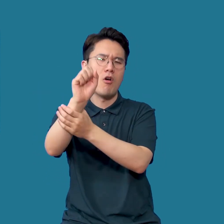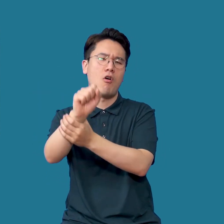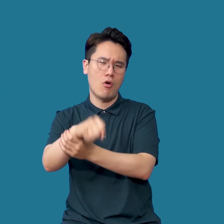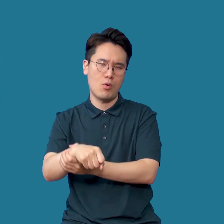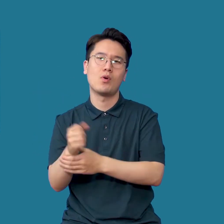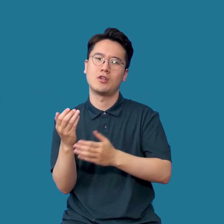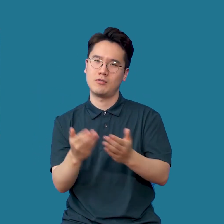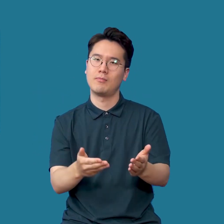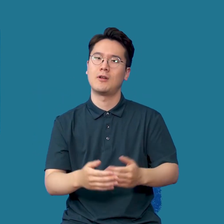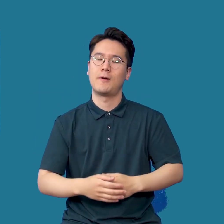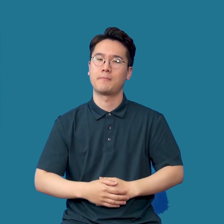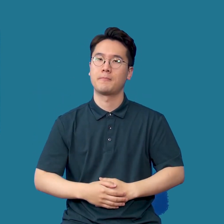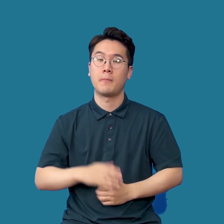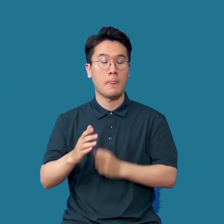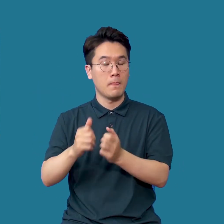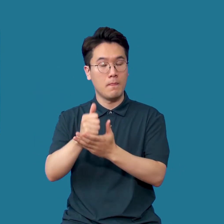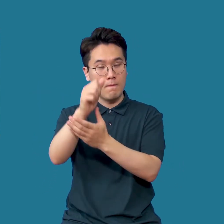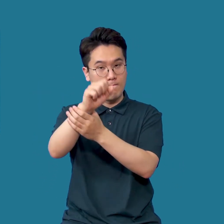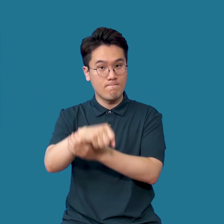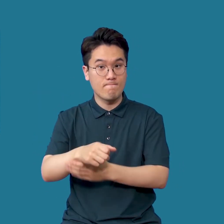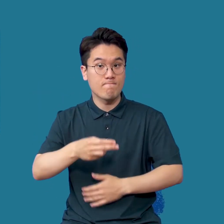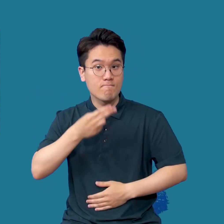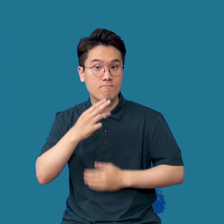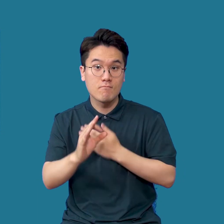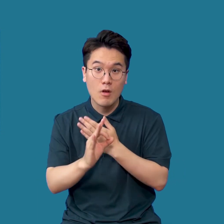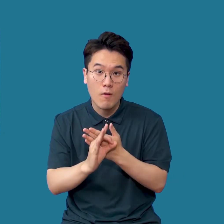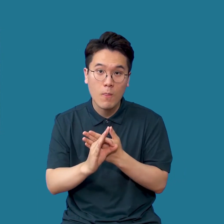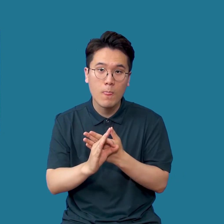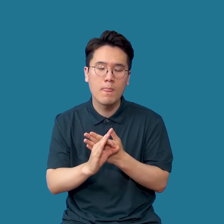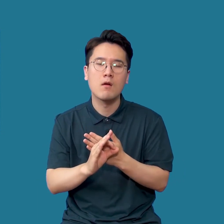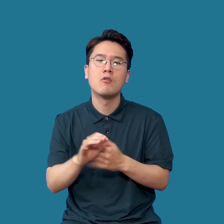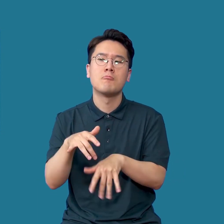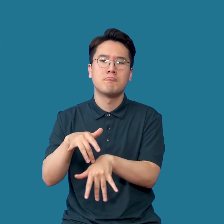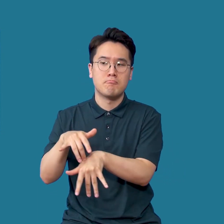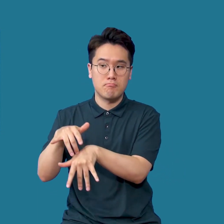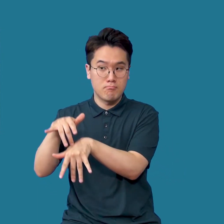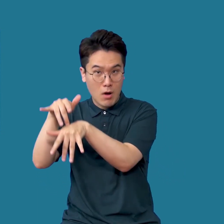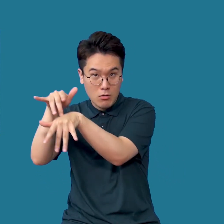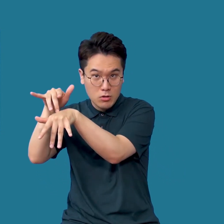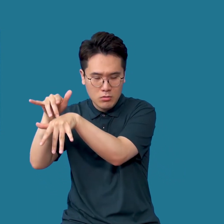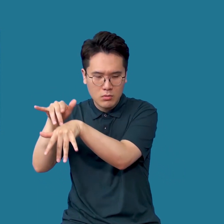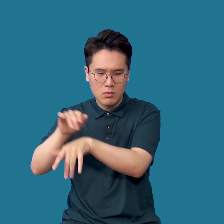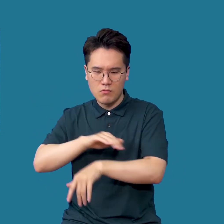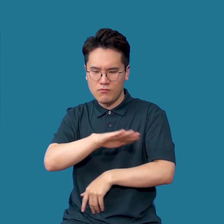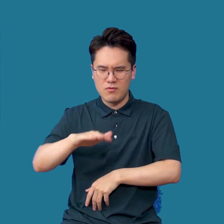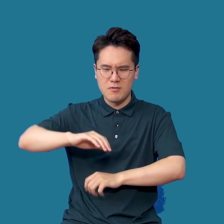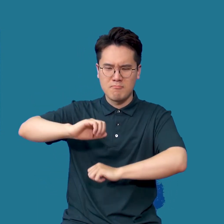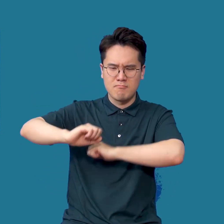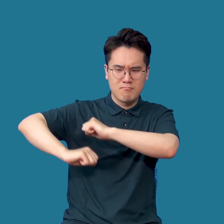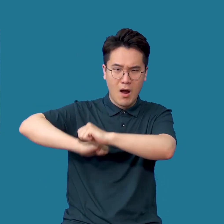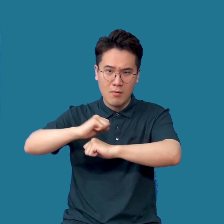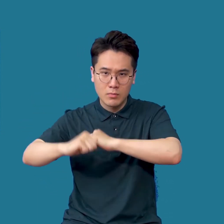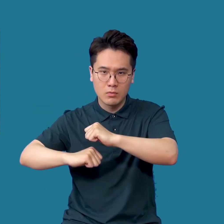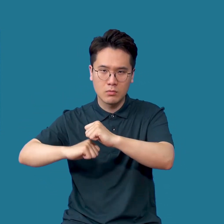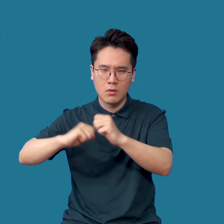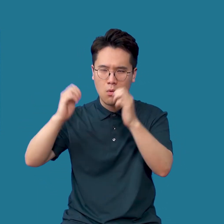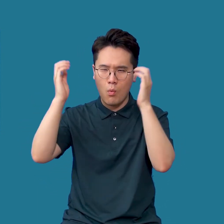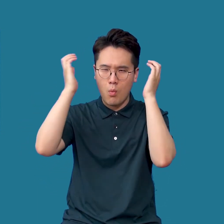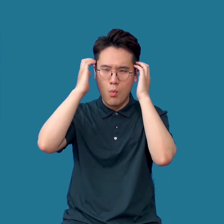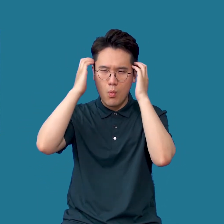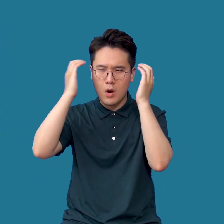하나님이 허용하시지 않으면 제 아무리 마귀라도 우리를 함부로 그렇게 고난을 일으킬 수가 없지요.